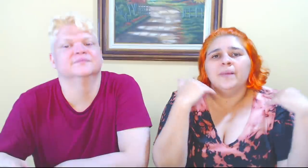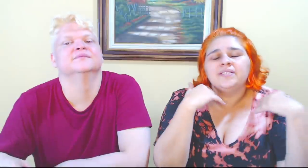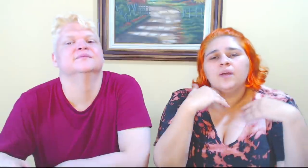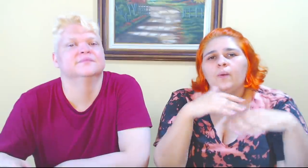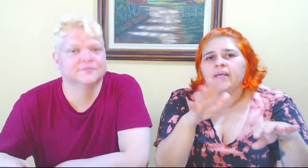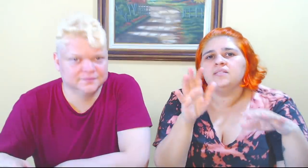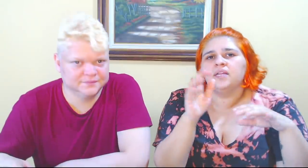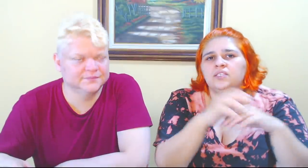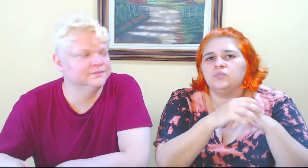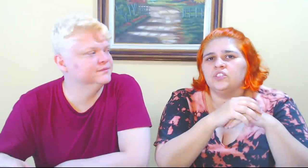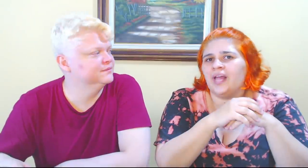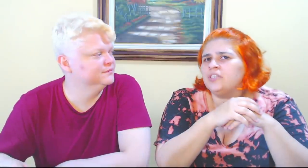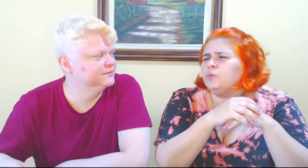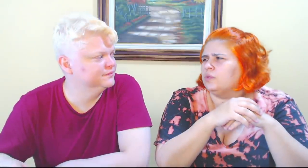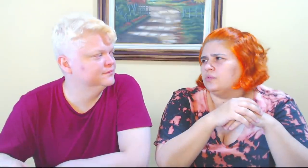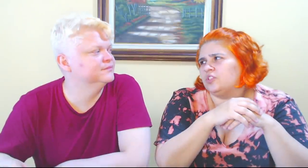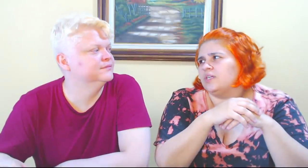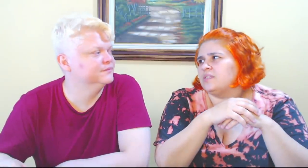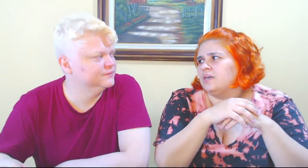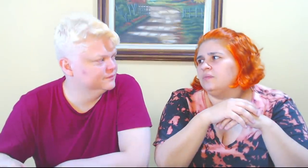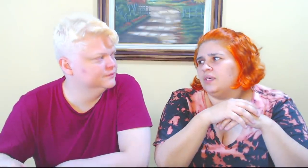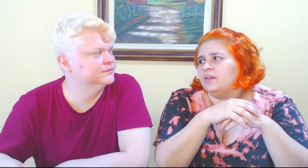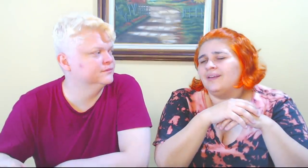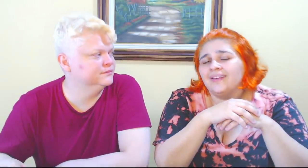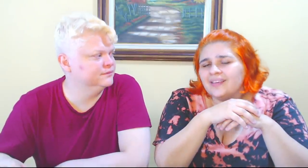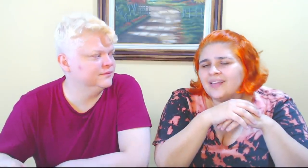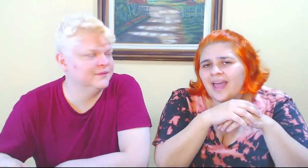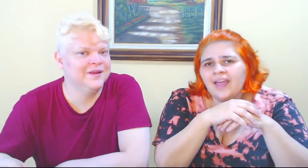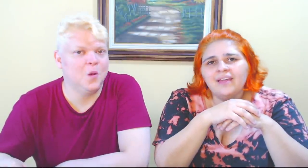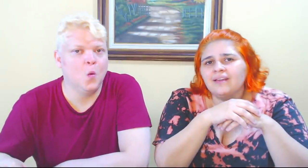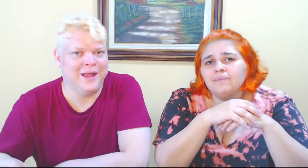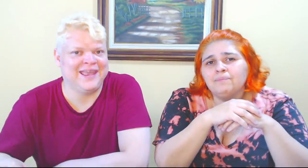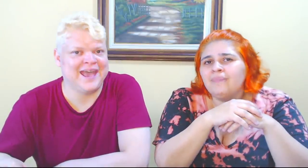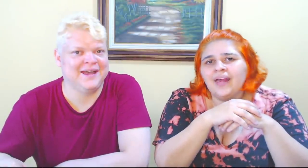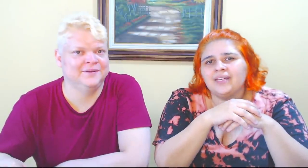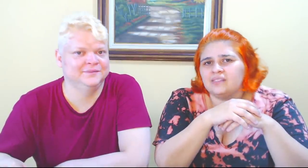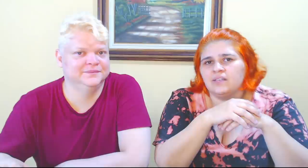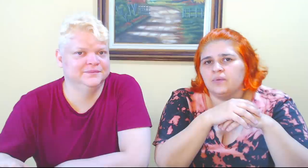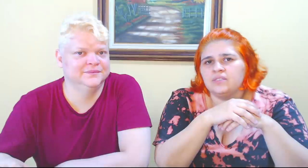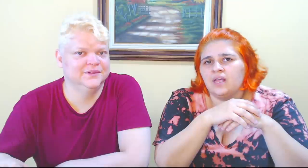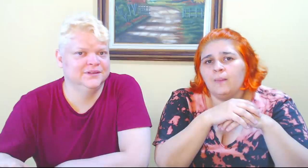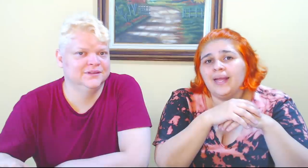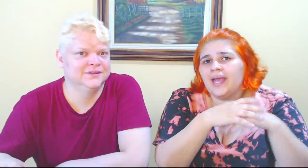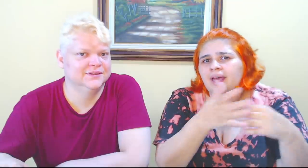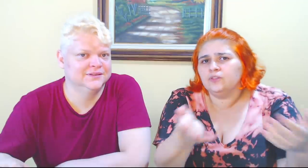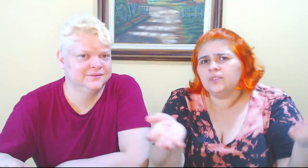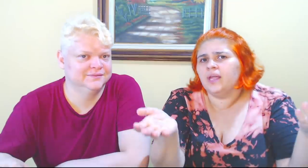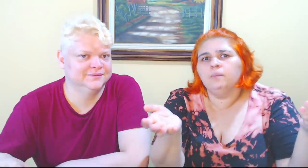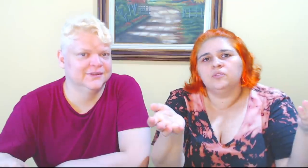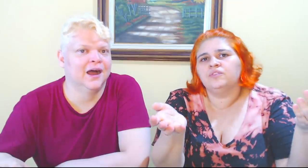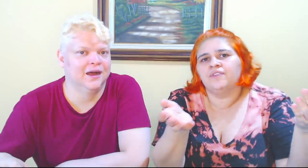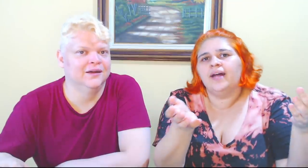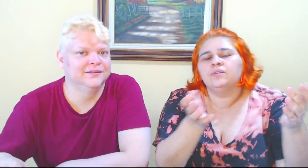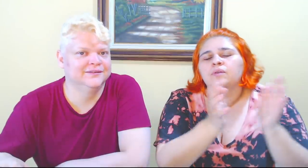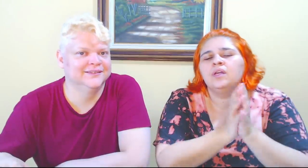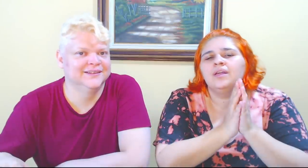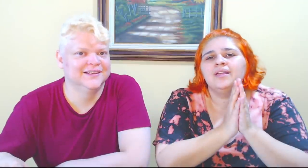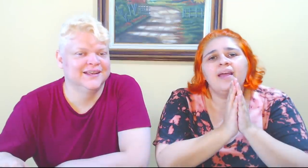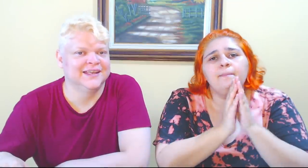sequência Ali de uns Dez minutos De ação Que é Uma guerra Belíssimo É uma guerra Do tempo De fato Que tem